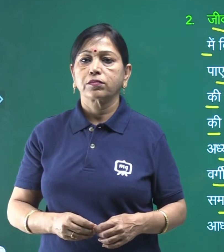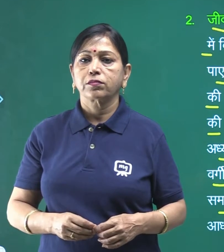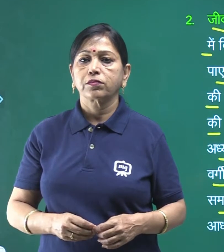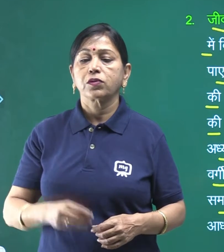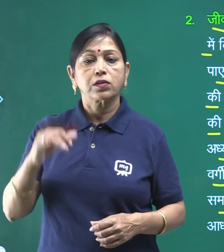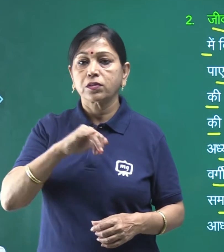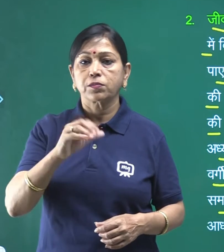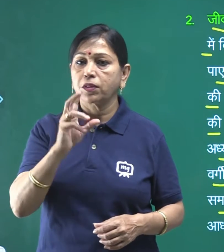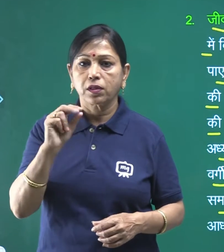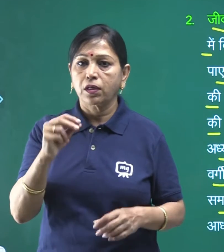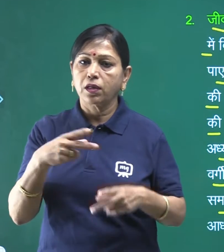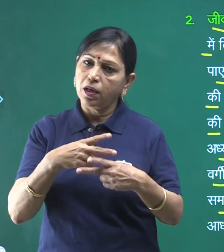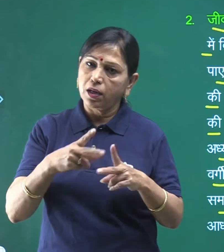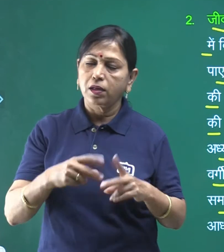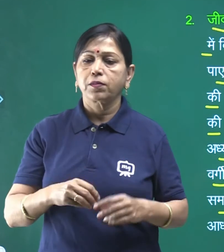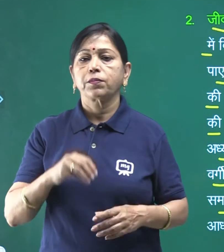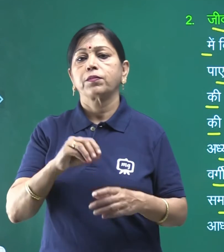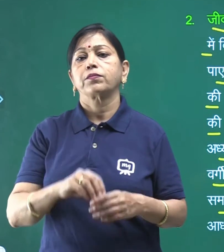असमानताओं पर